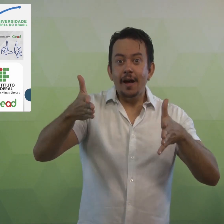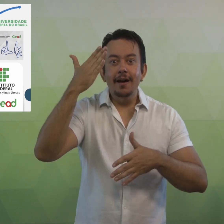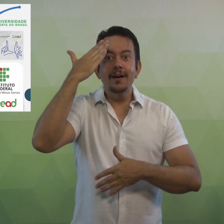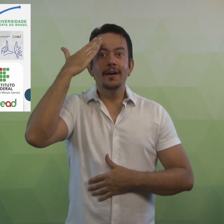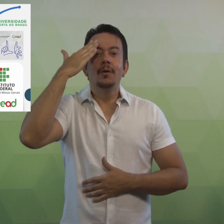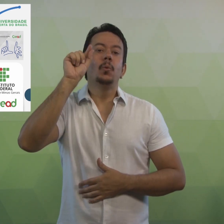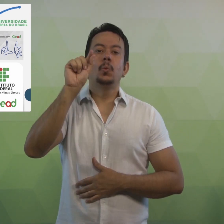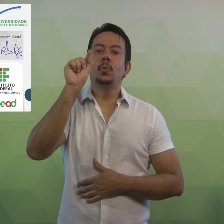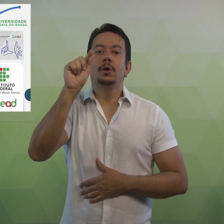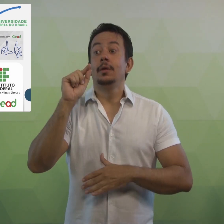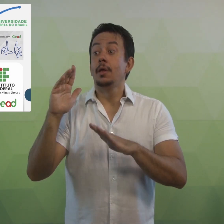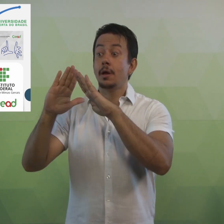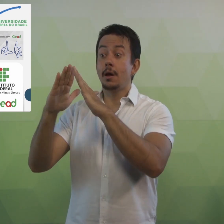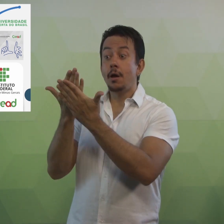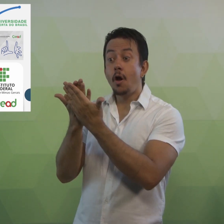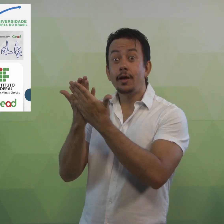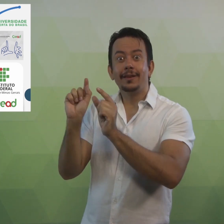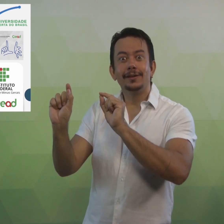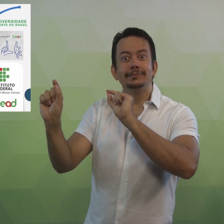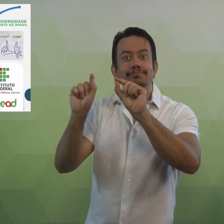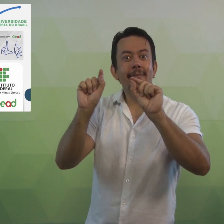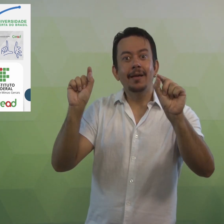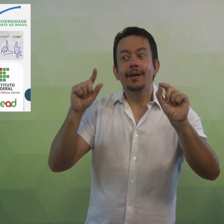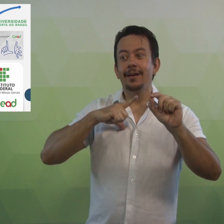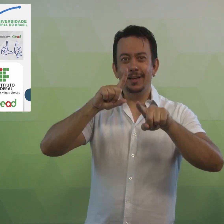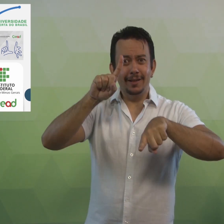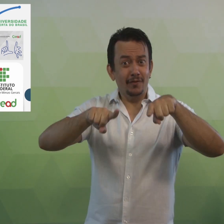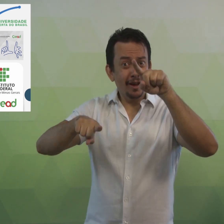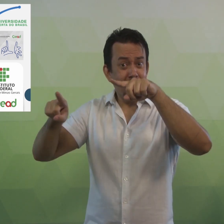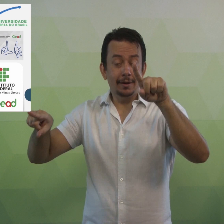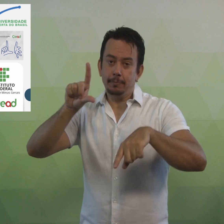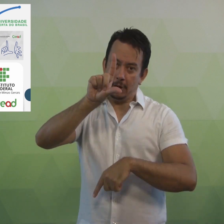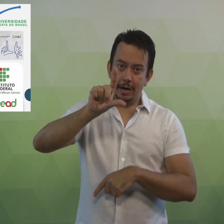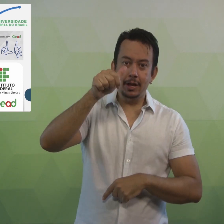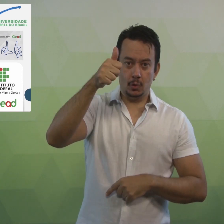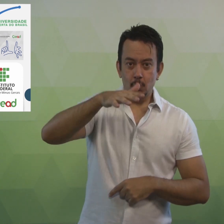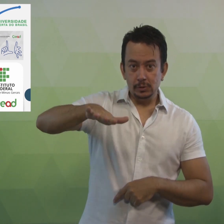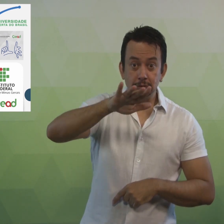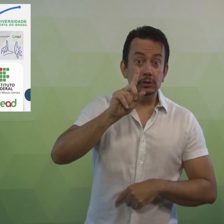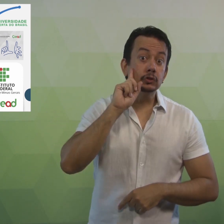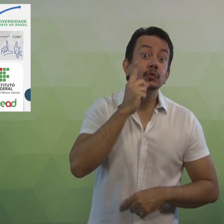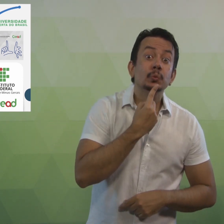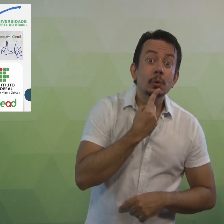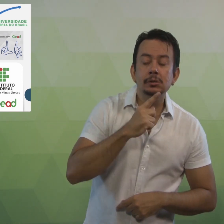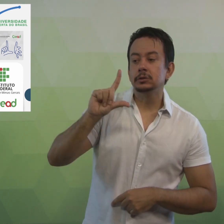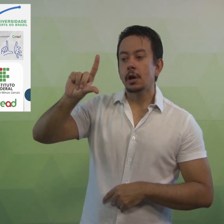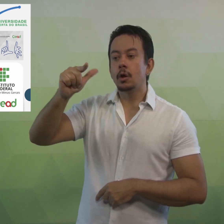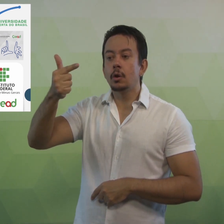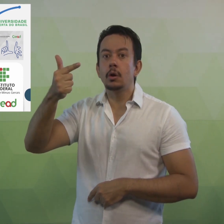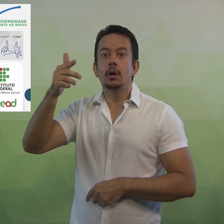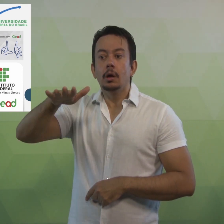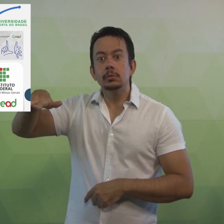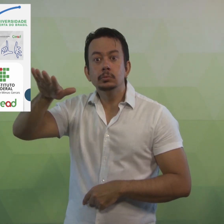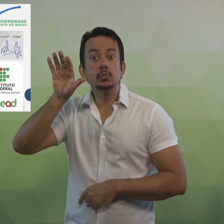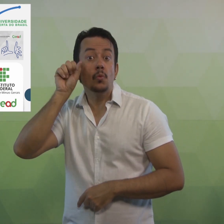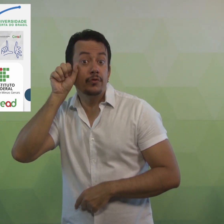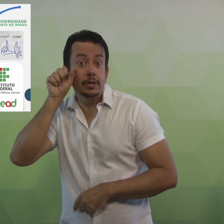conhecimento, vocês podem também trabalhar como professores dessa disciplina. Vocês vão ter o conhecimento tanto da